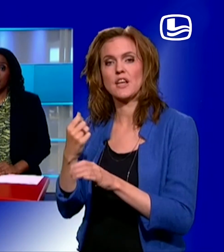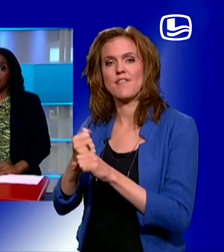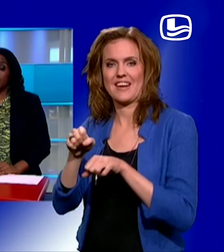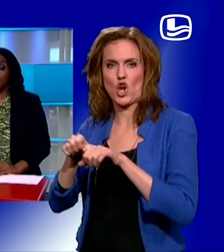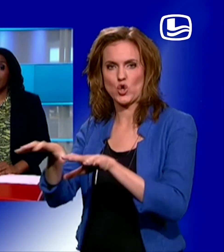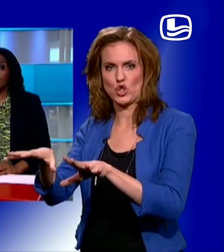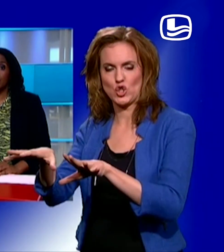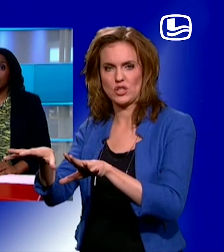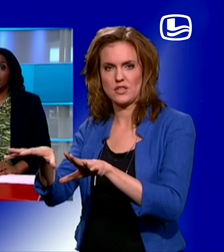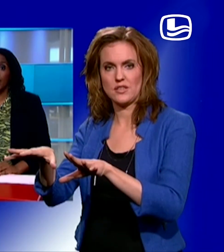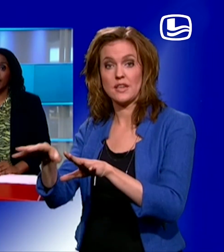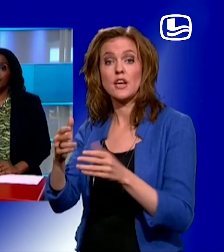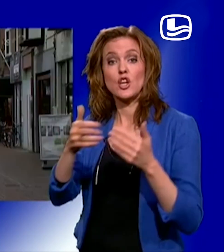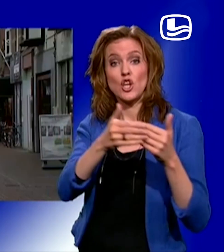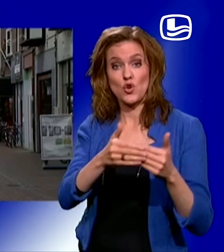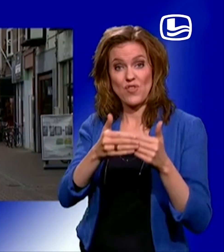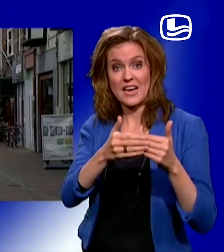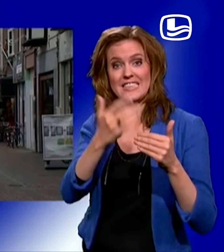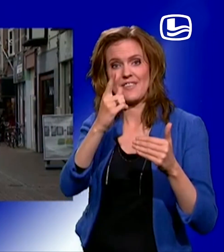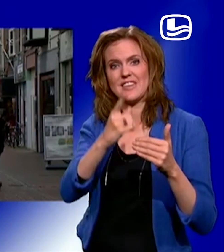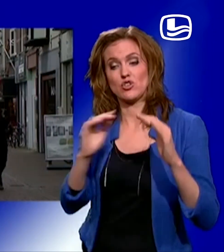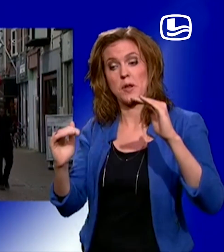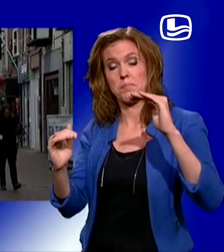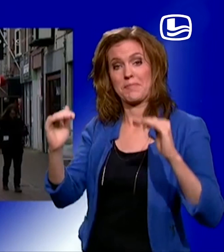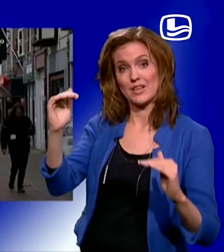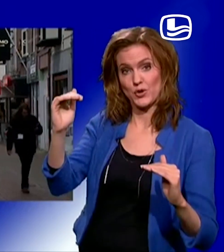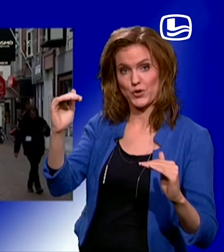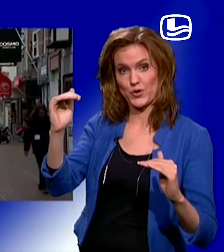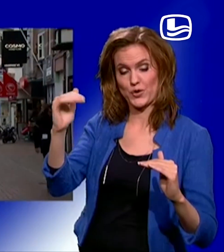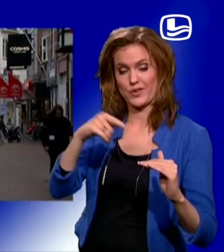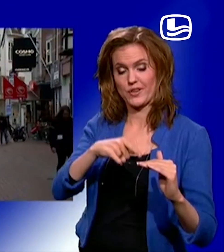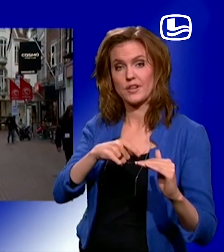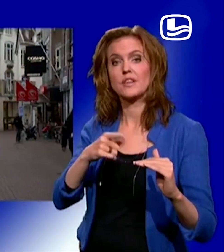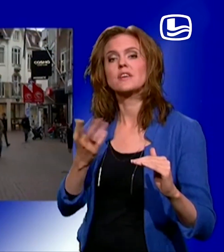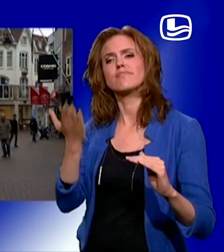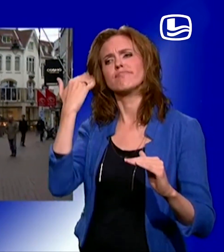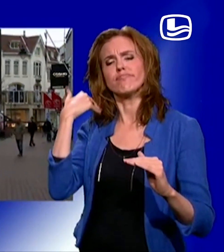581.000 mensen werkloos. En als je dan vraagt van, wat doen ze dan wel?